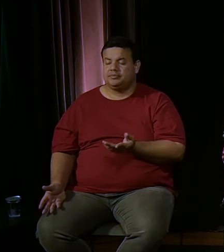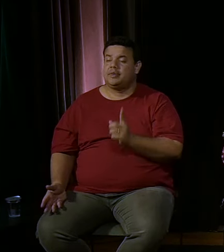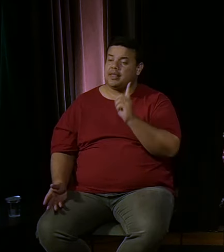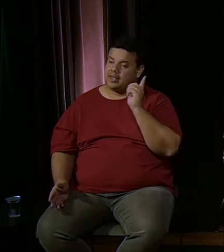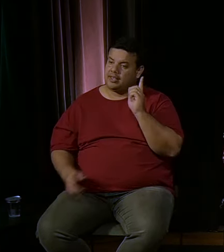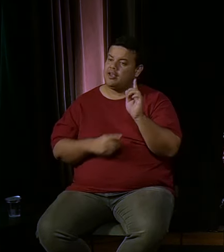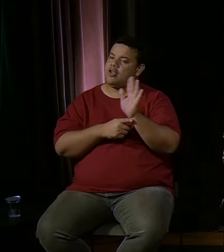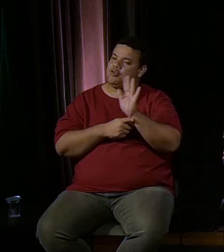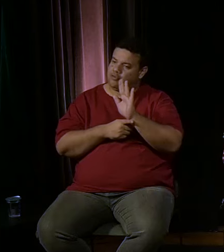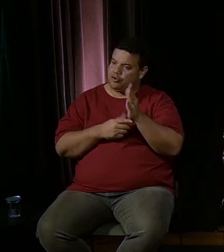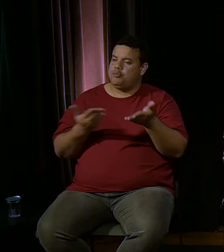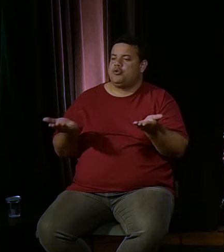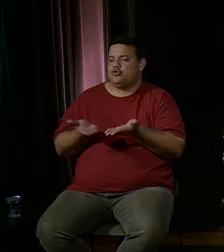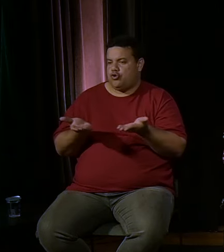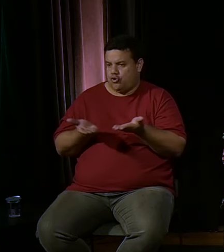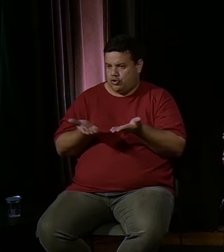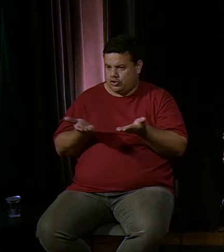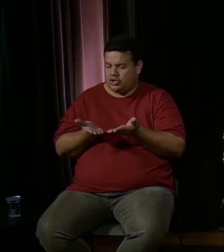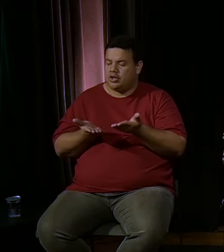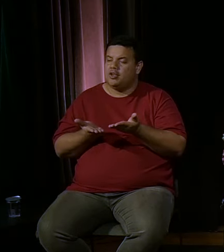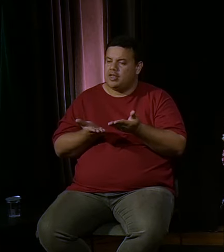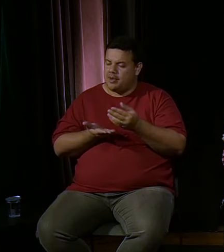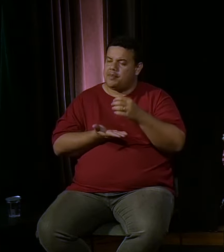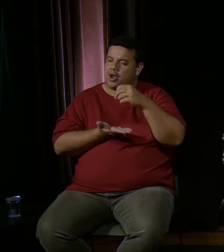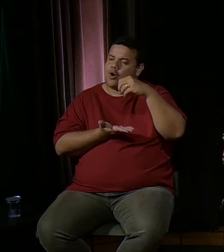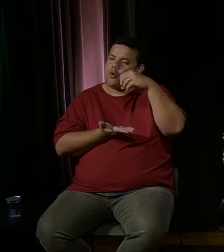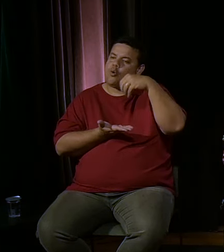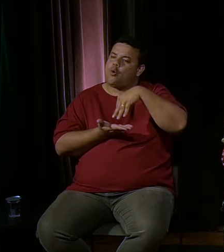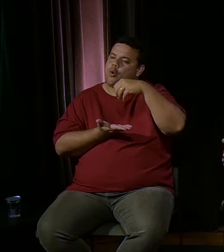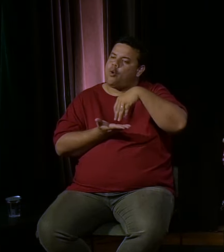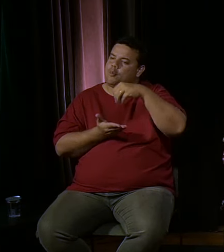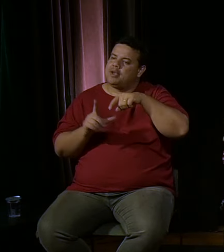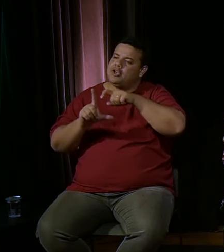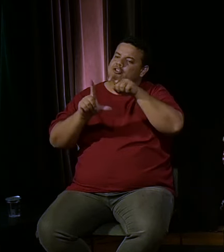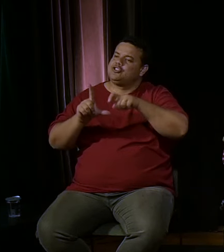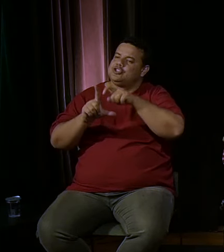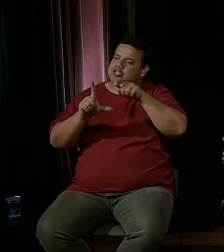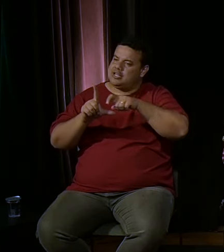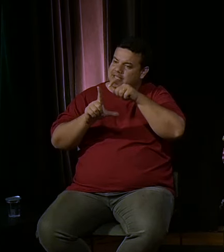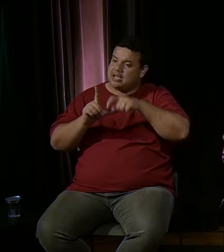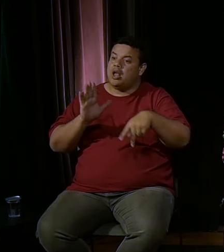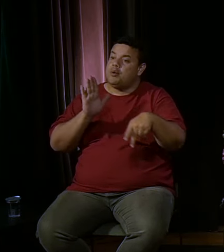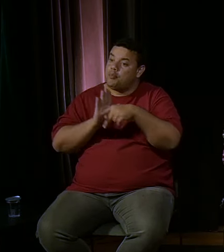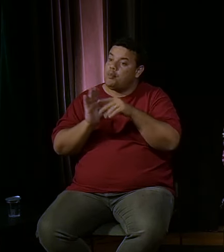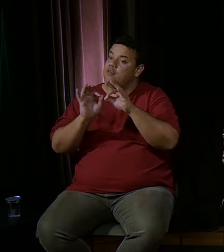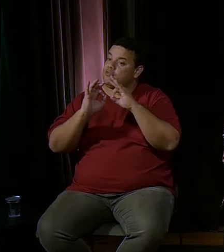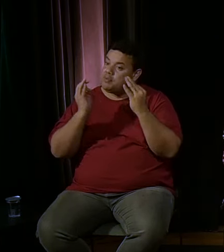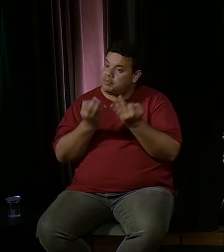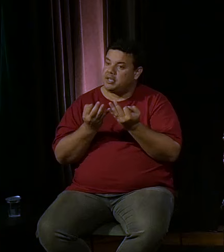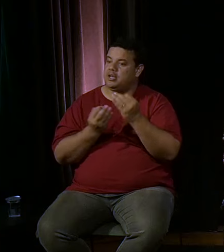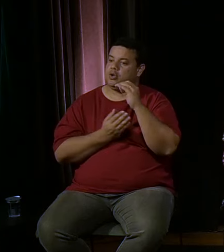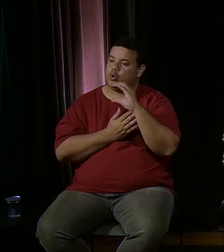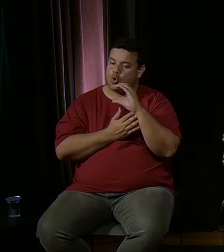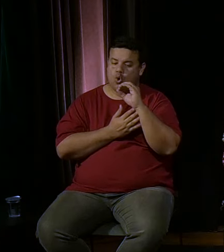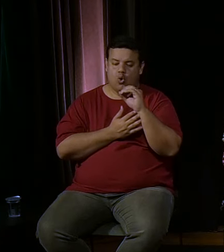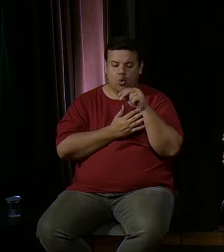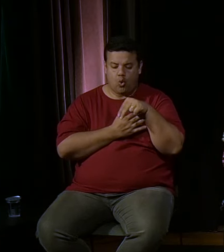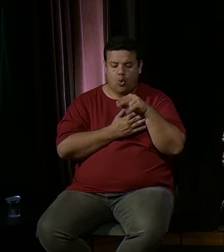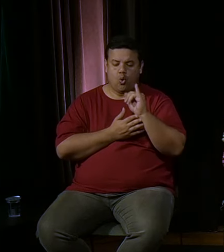Esse filme que a gente viu hoje foi uma cópia digitalizada pela própria família do Cone Campos, que nesse momento está